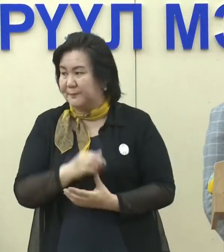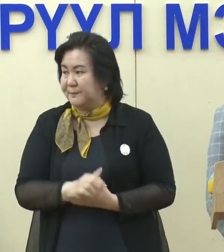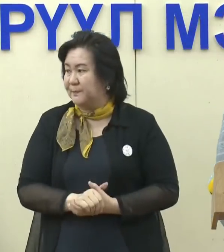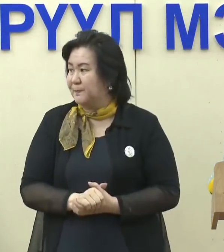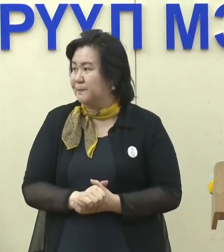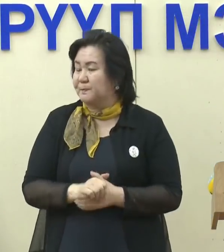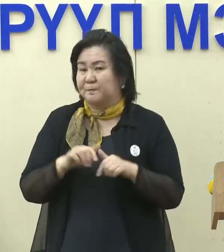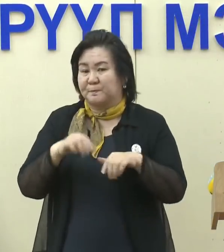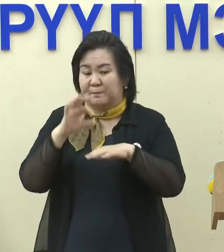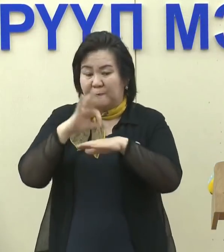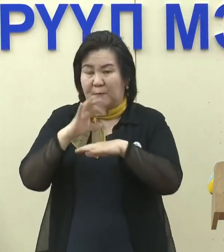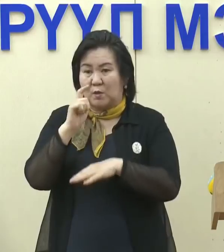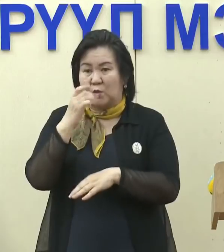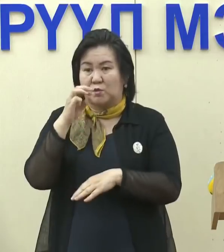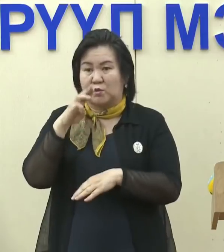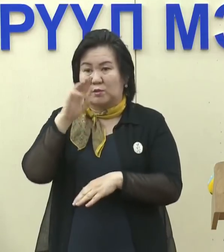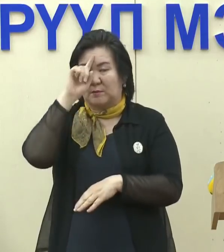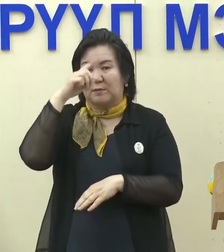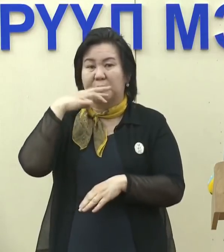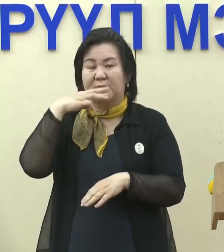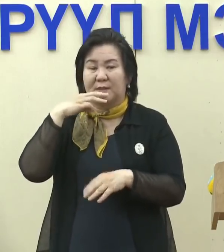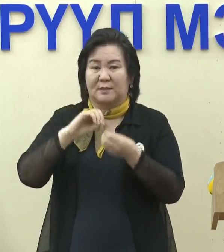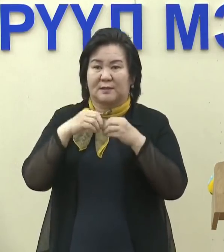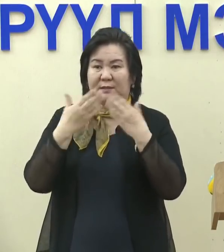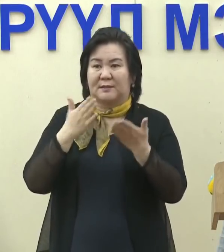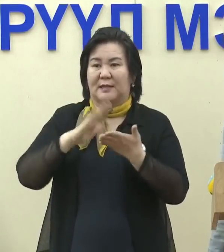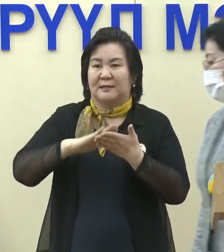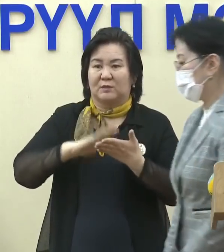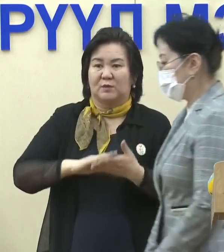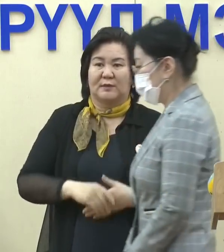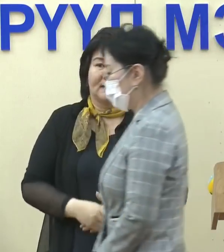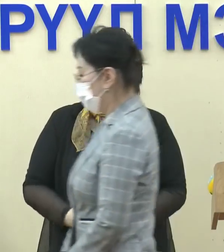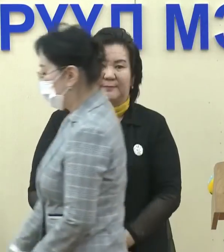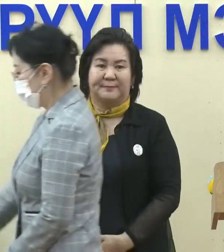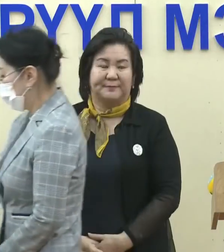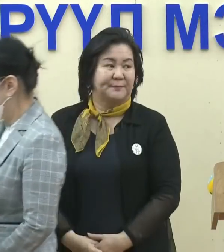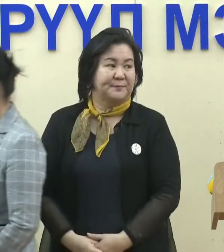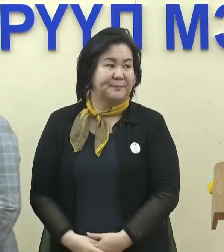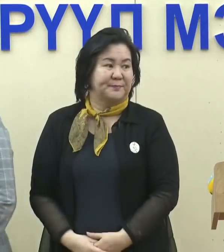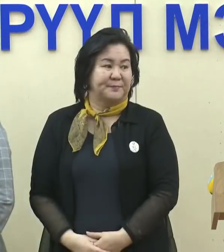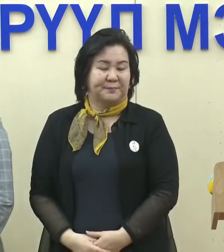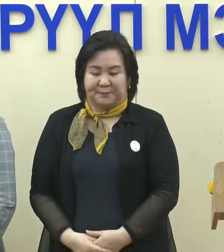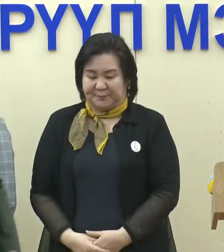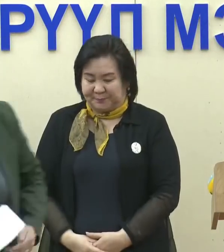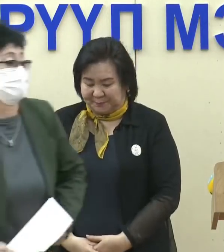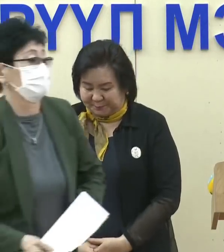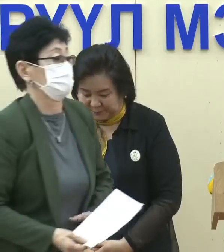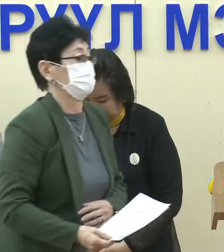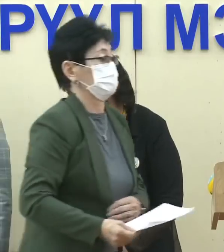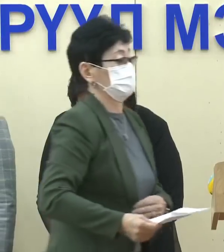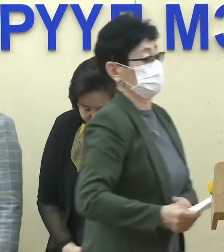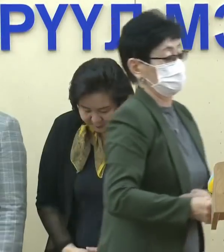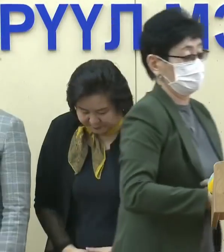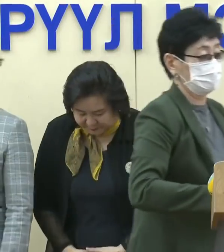За халдвар төвчин судлалын үндэсний төвийн мэдээллийг танилцуулна.